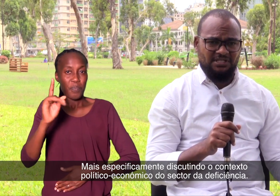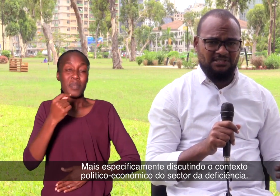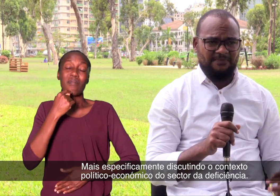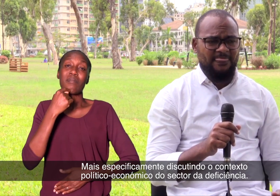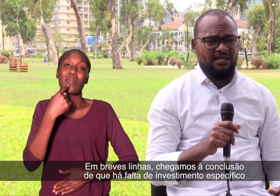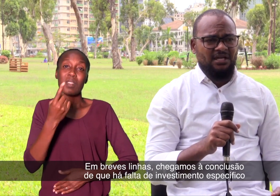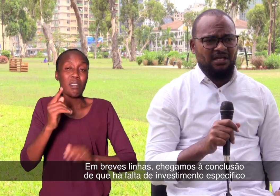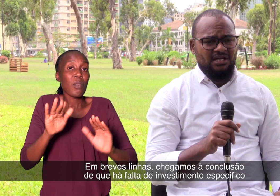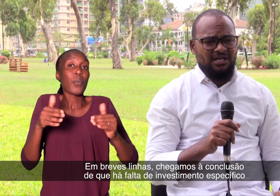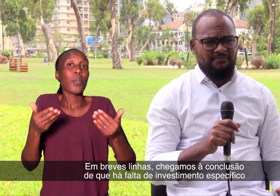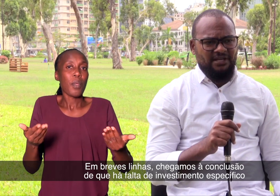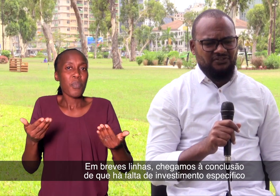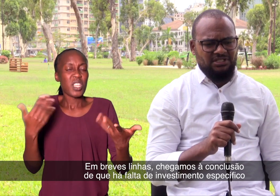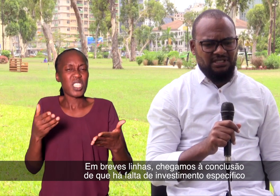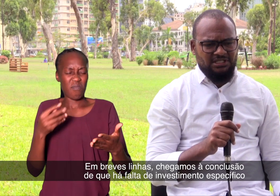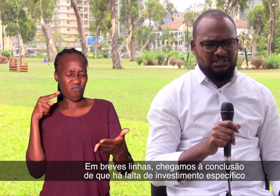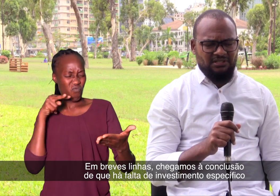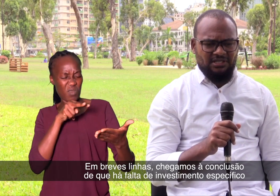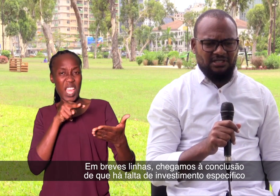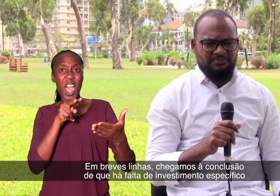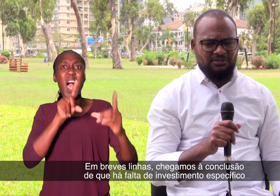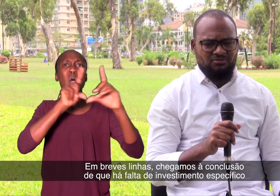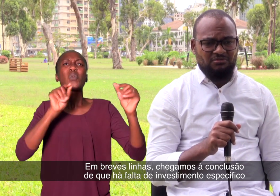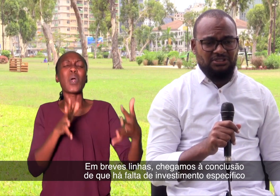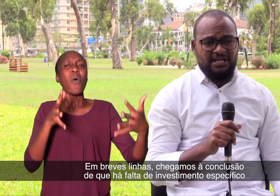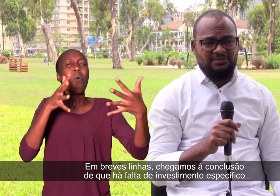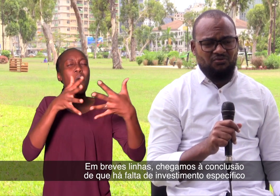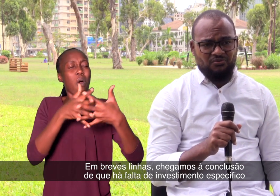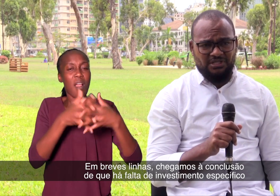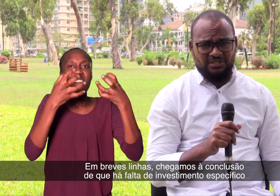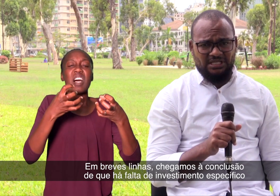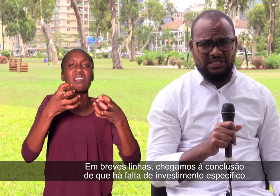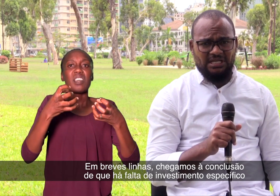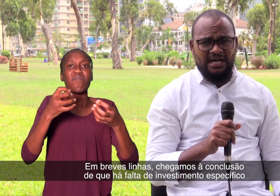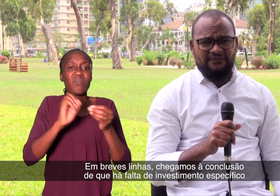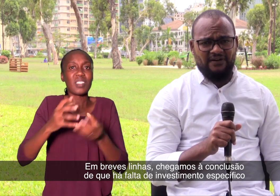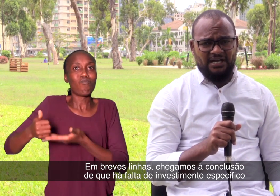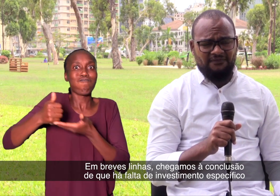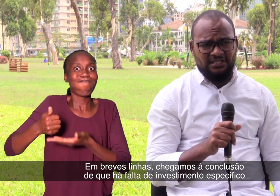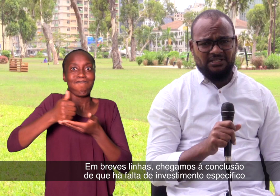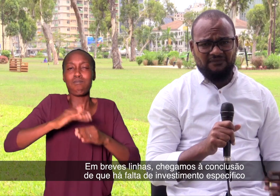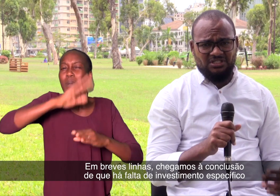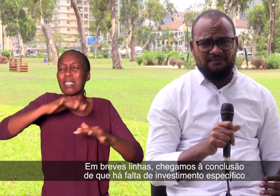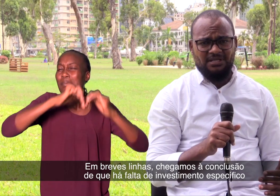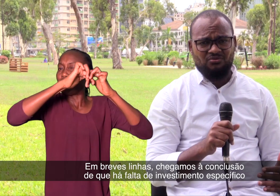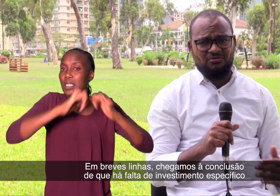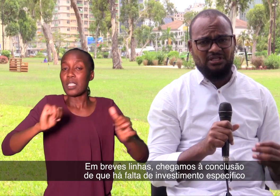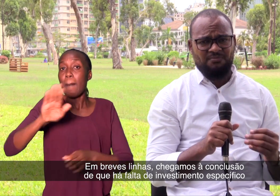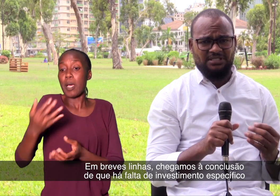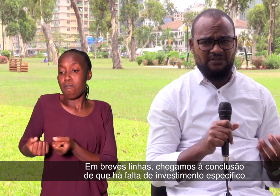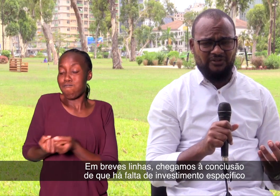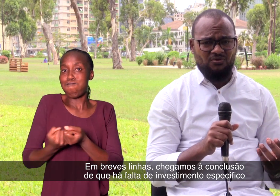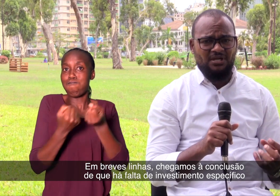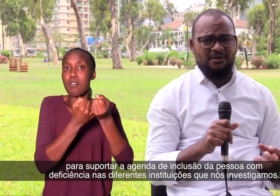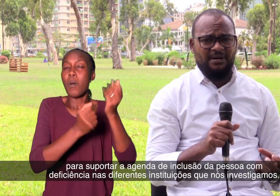setor da deficiência. Em breves linhas, portanto, chegamos à conclusão de que há falta de investimento